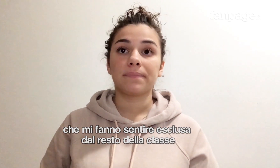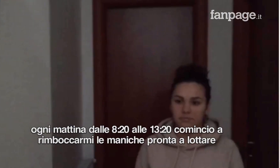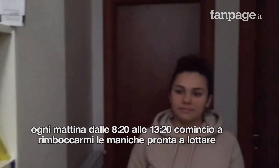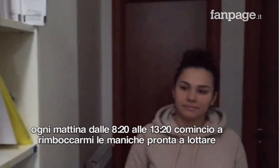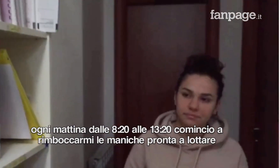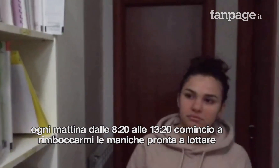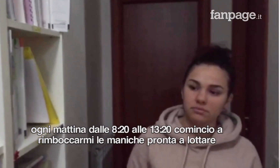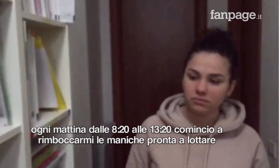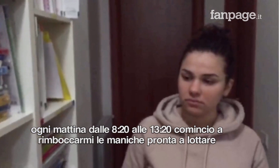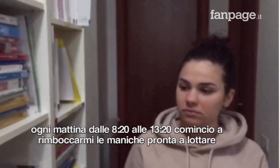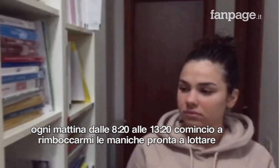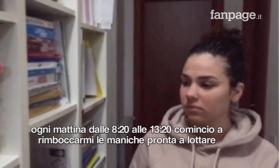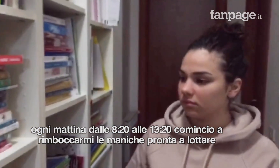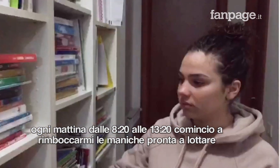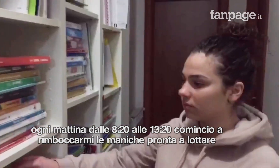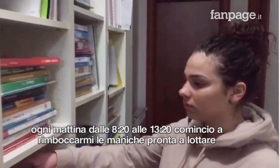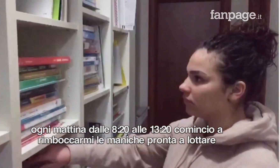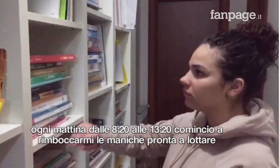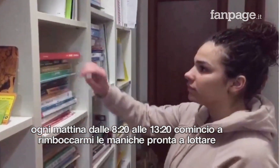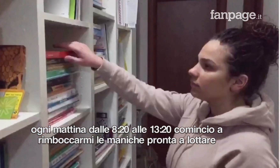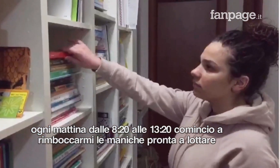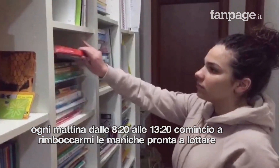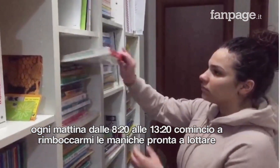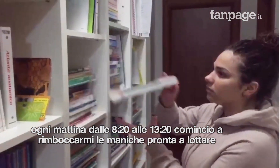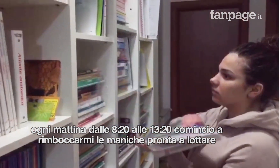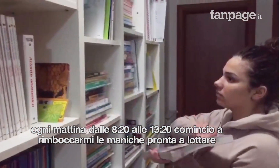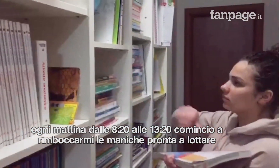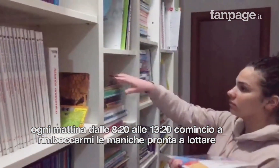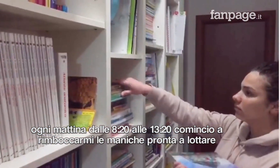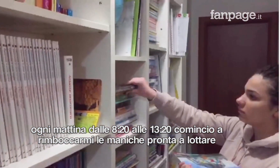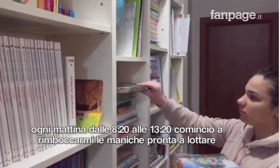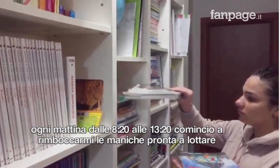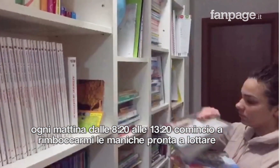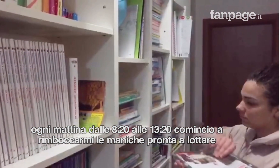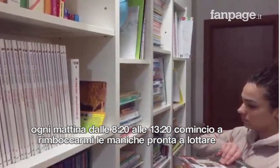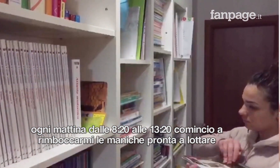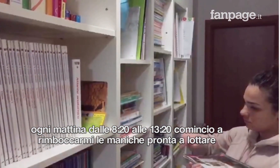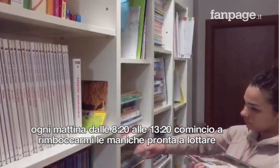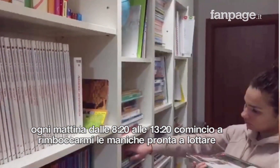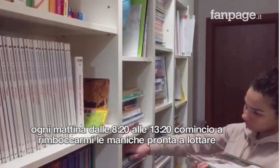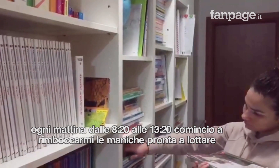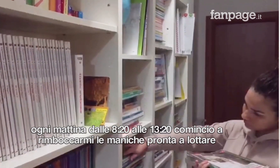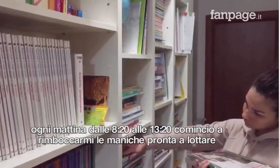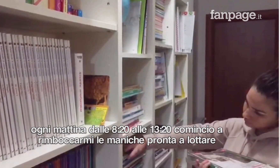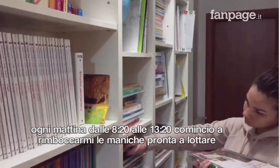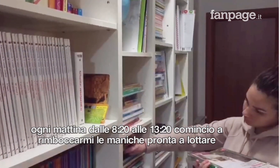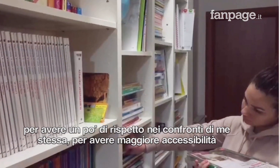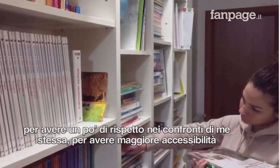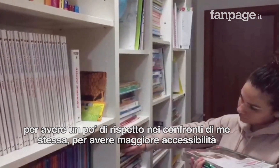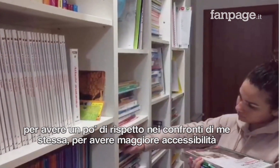Ogni mattina, dalle 8 e 20 alle 13 e 20, comincio a rimboccarmi le maniche, pronta a lottare per avere un po' di